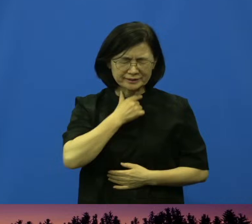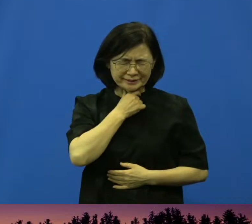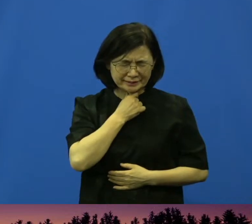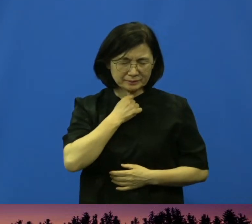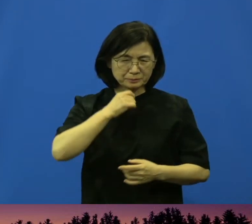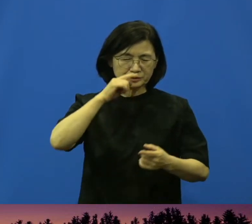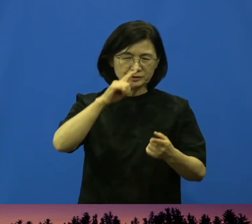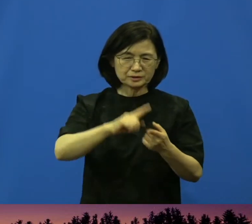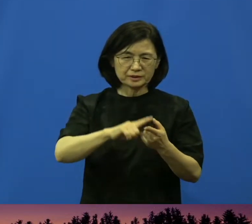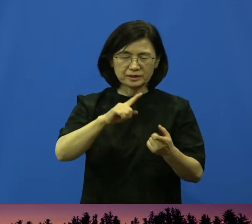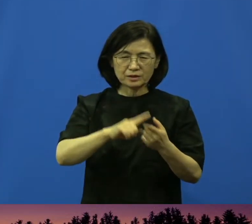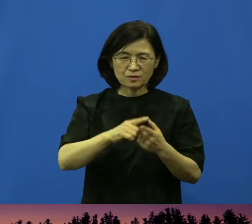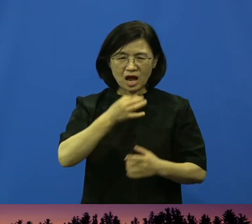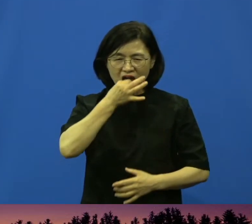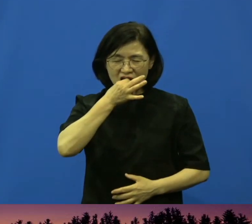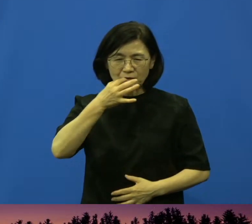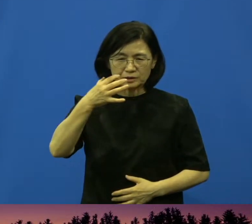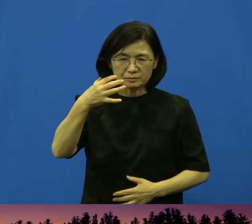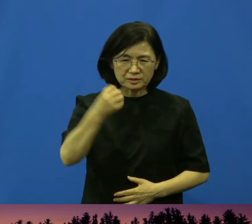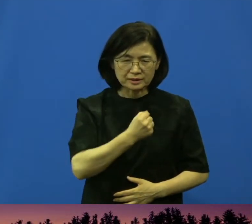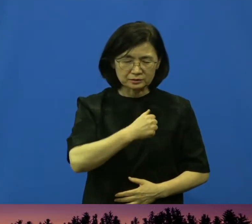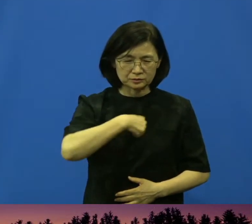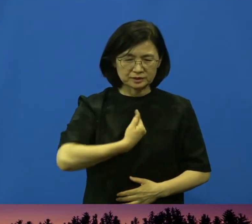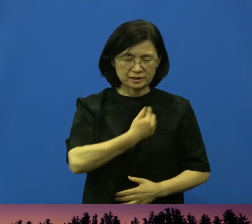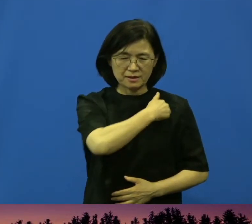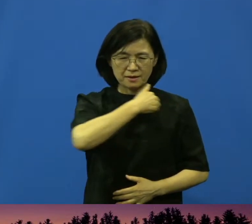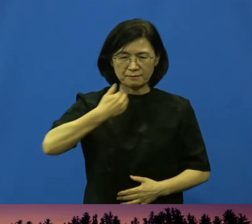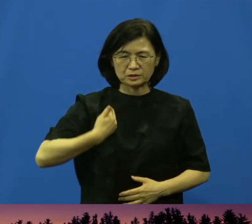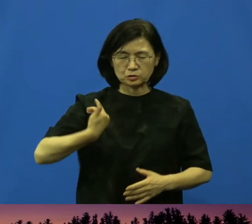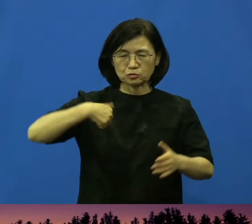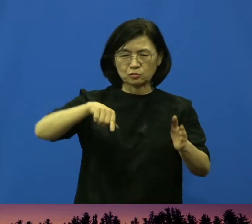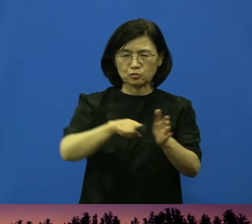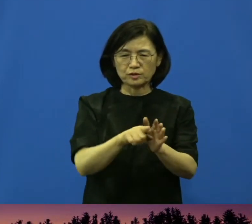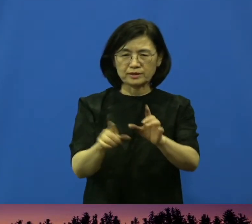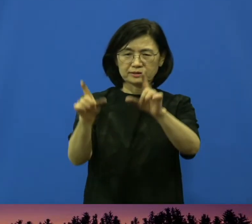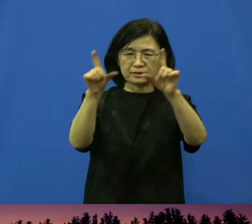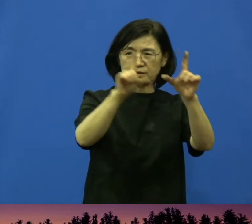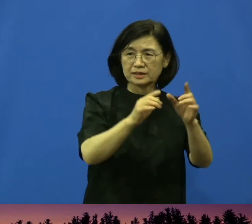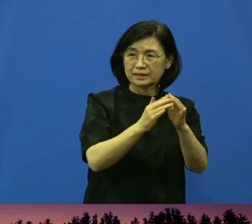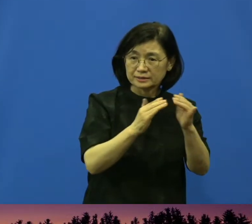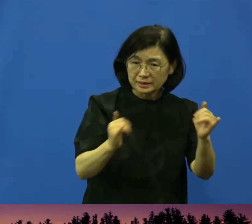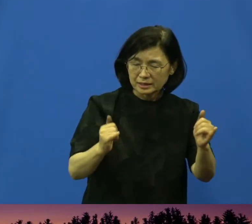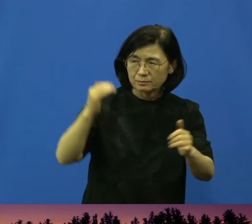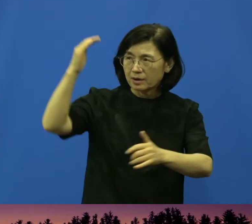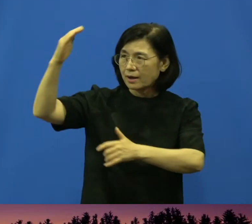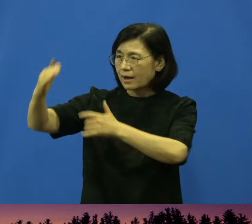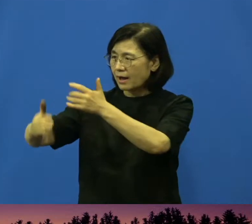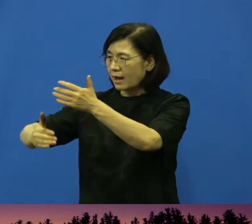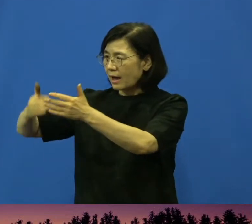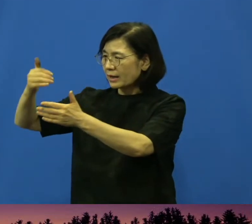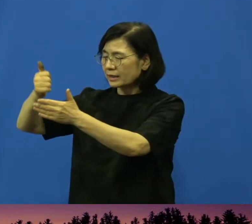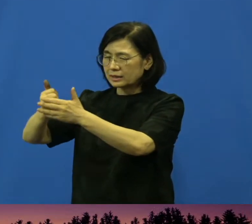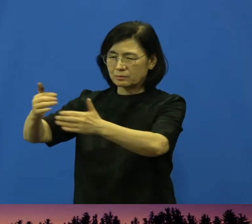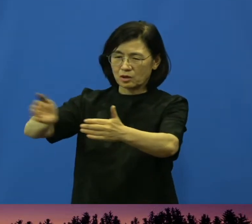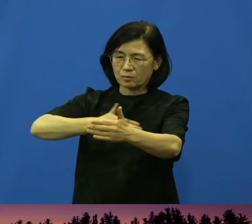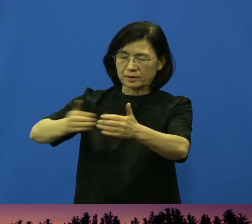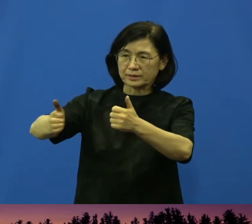살아가는 그게 육신의 생각이요. 그 육신의 생각은 하나님과 원수가 되는 거예요. 왜? 그 안에는 하나님이 없기